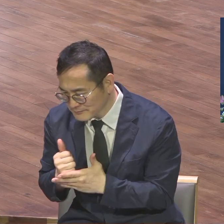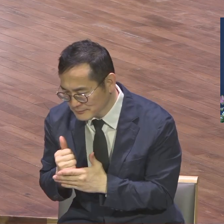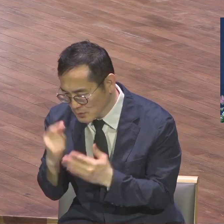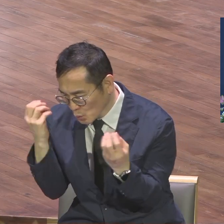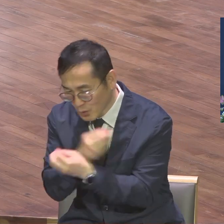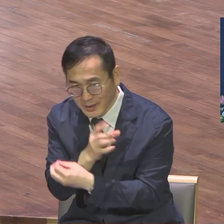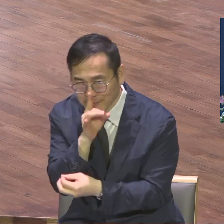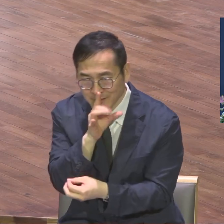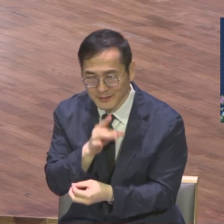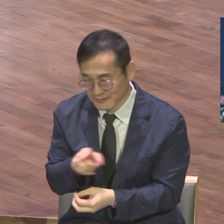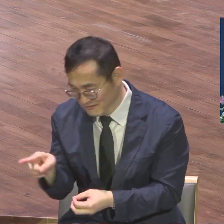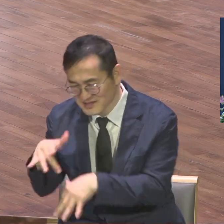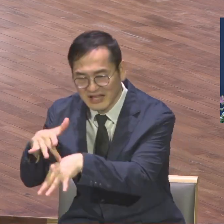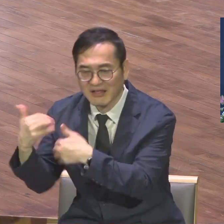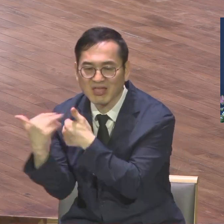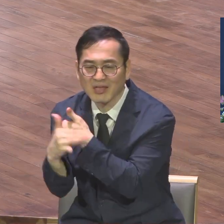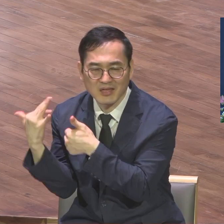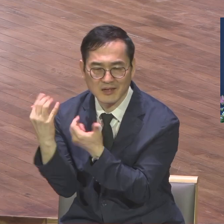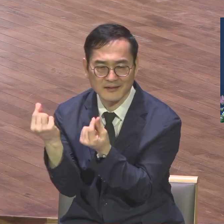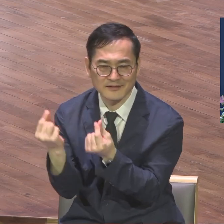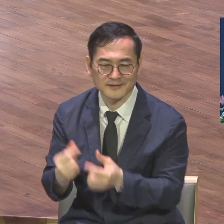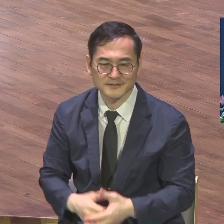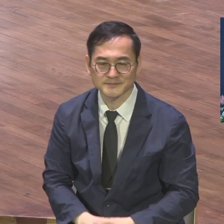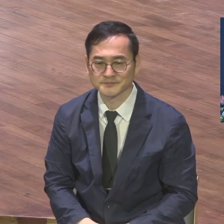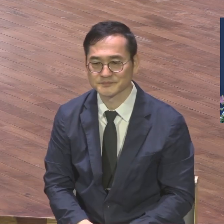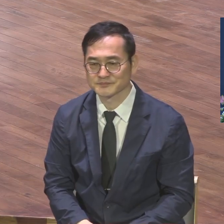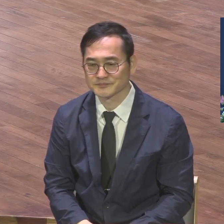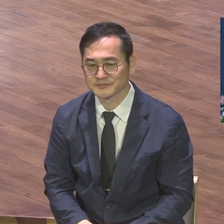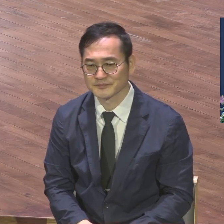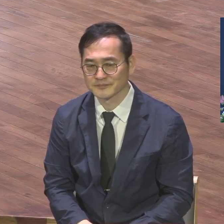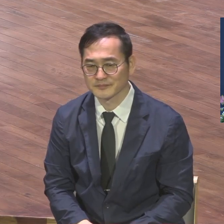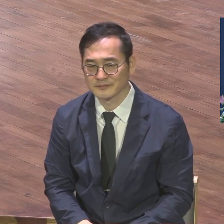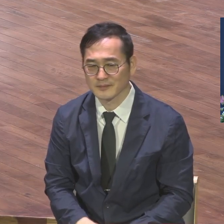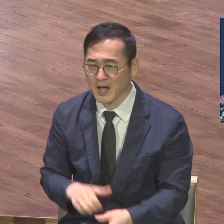사람은 절대 사람을 그렇게 지속적으로 미워할 수가 없어요.